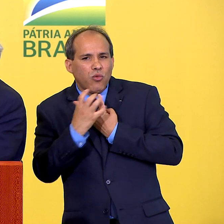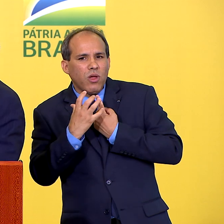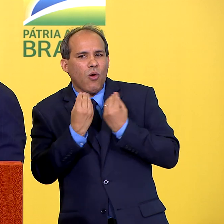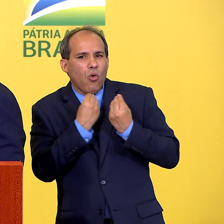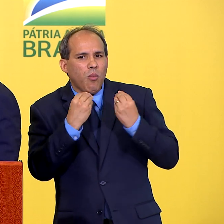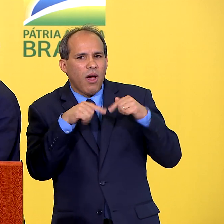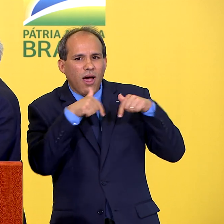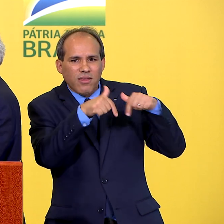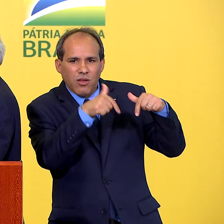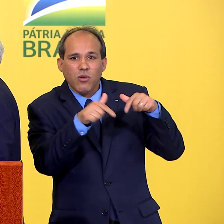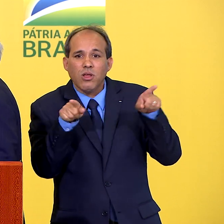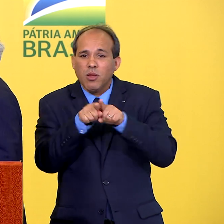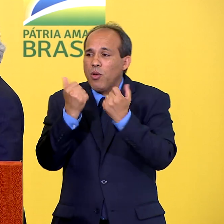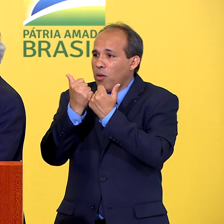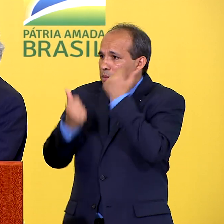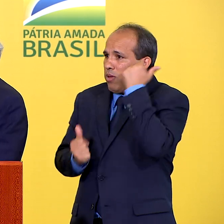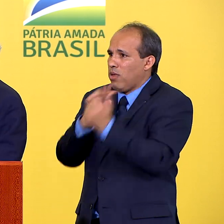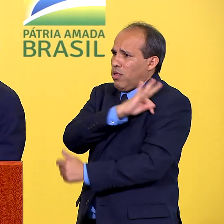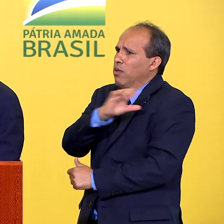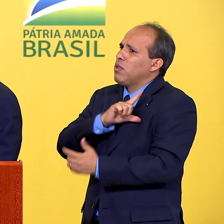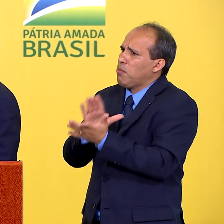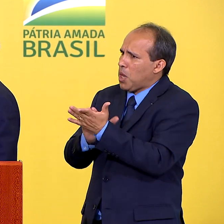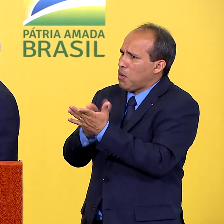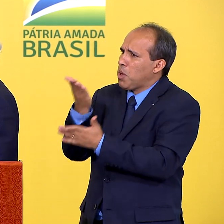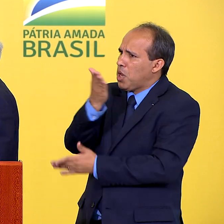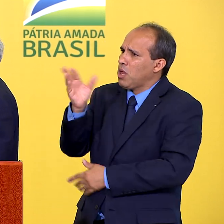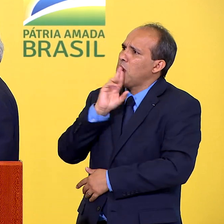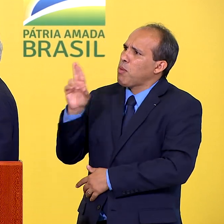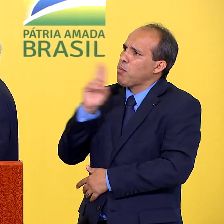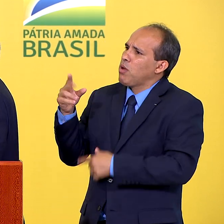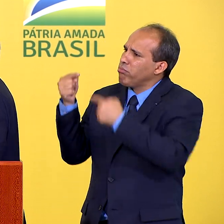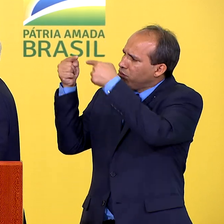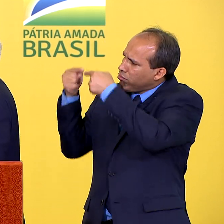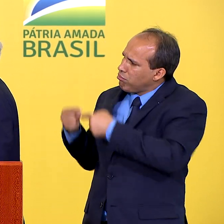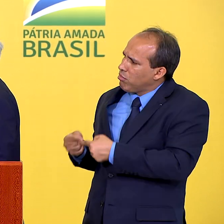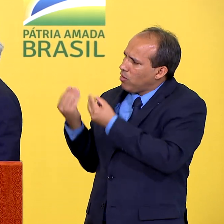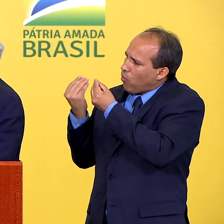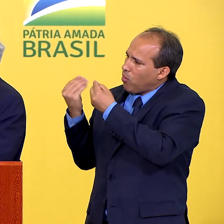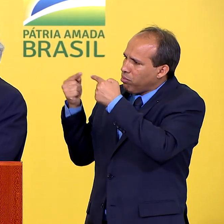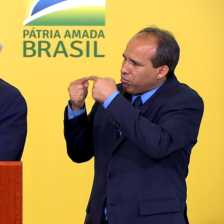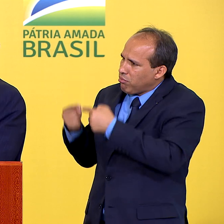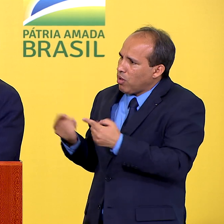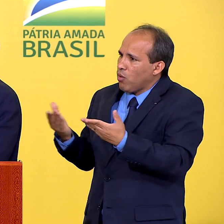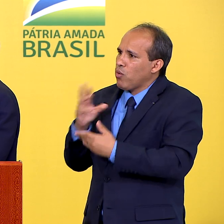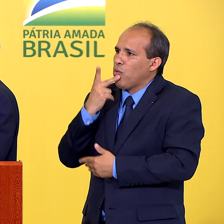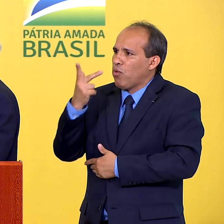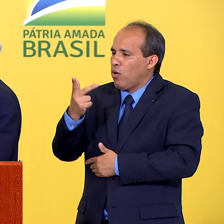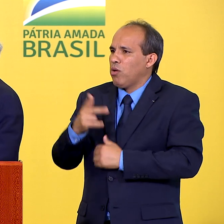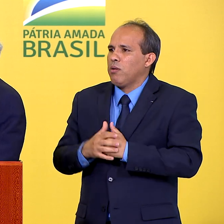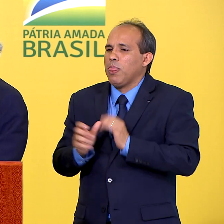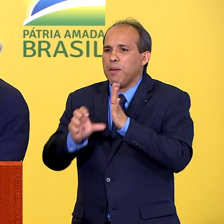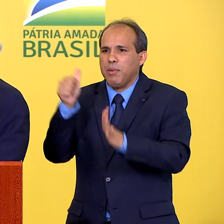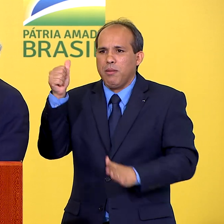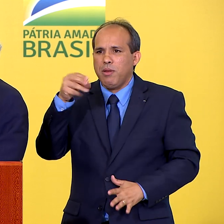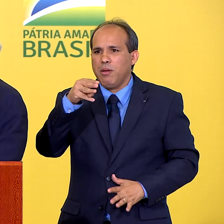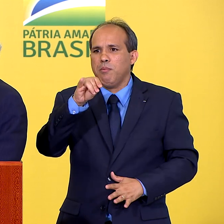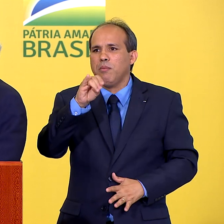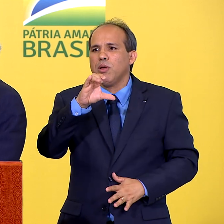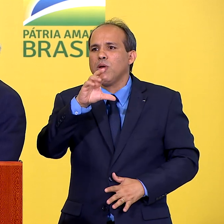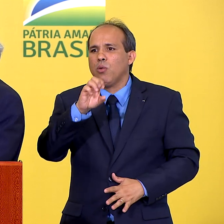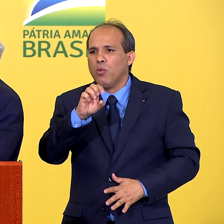nossa equipe técnica tem todo o mérito de preparar essas respostas. E hoje, então, nós estamos falando, primeiro, desse microcrédito